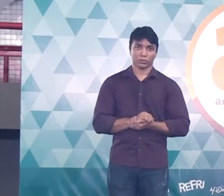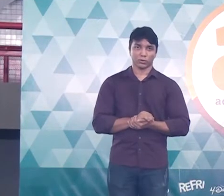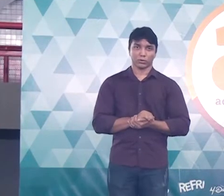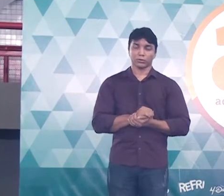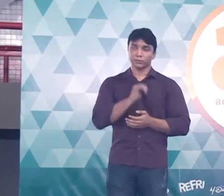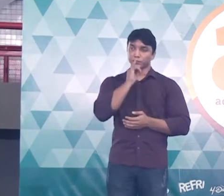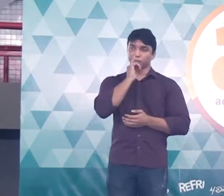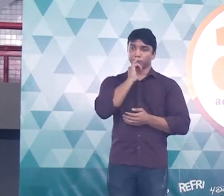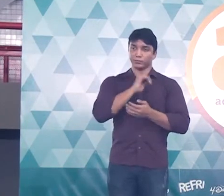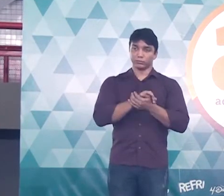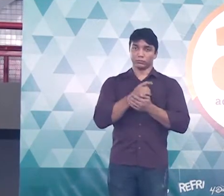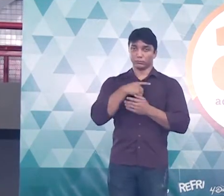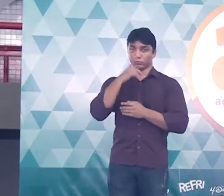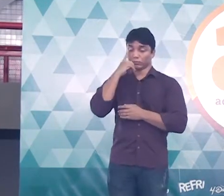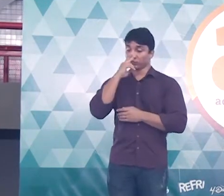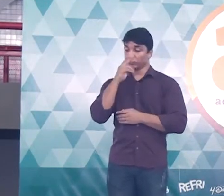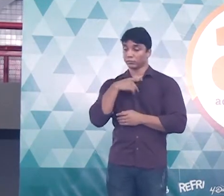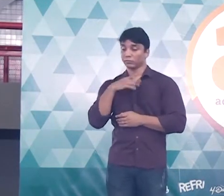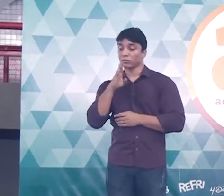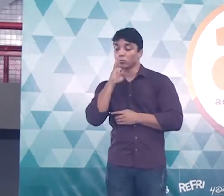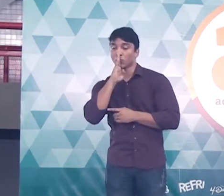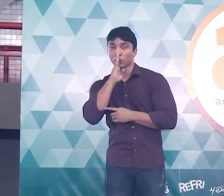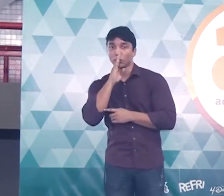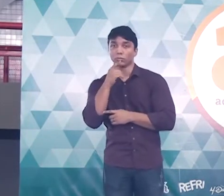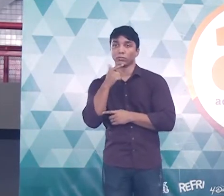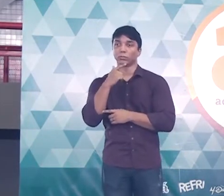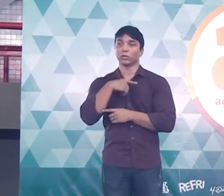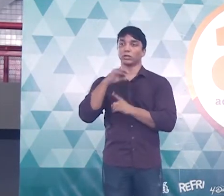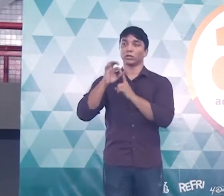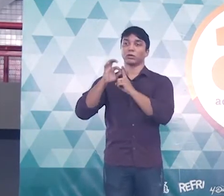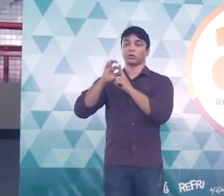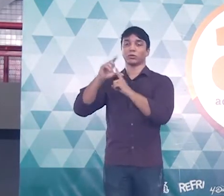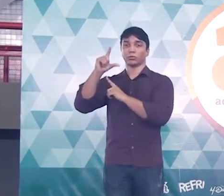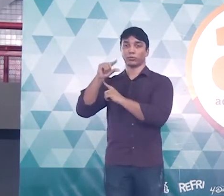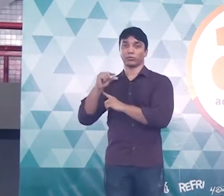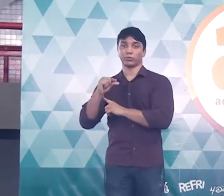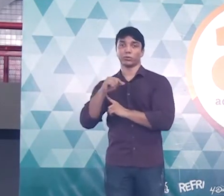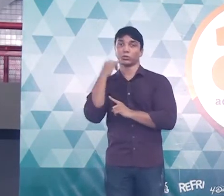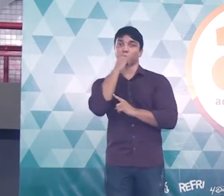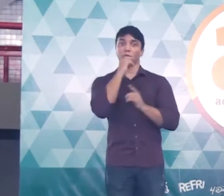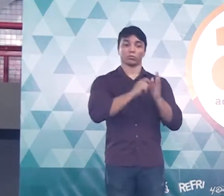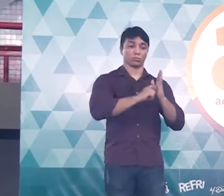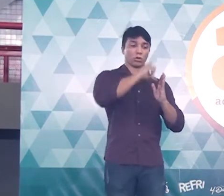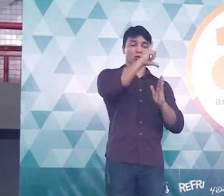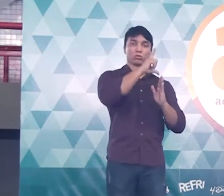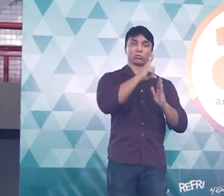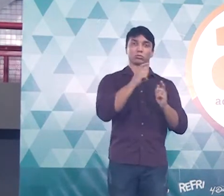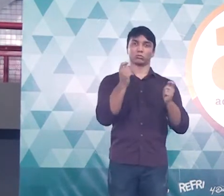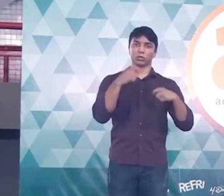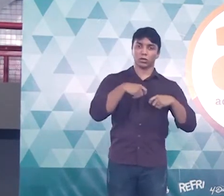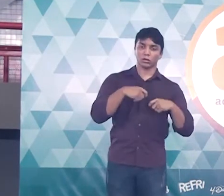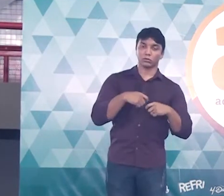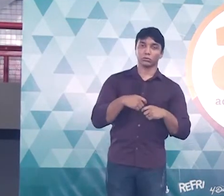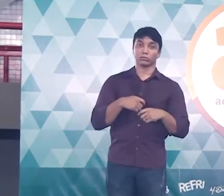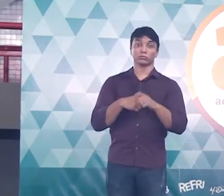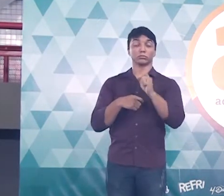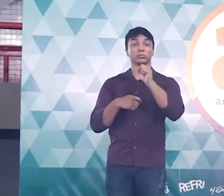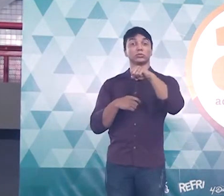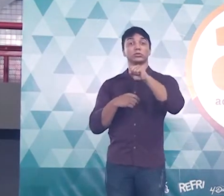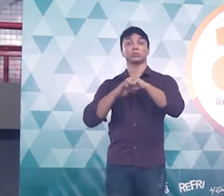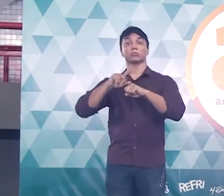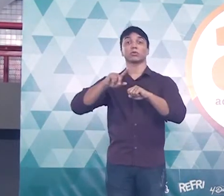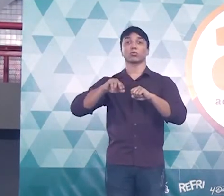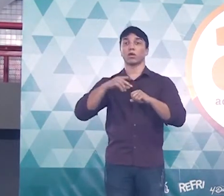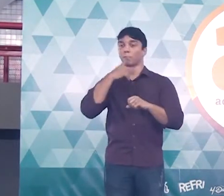É possível a energia fluir de um corpo de menor temperatura para um corpo de maior temperatura? Sim, mas não